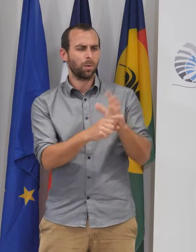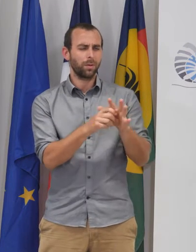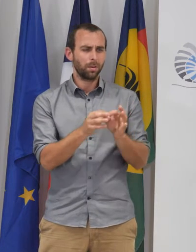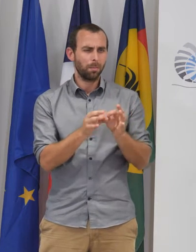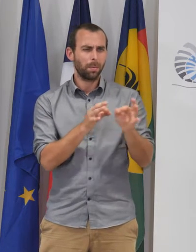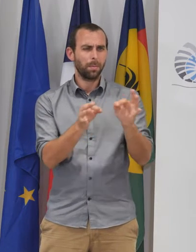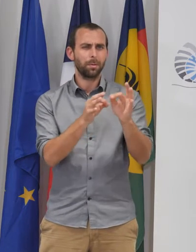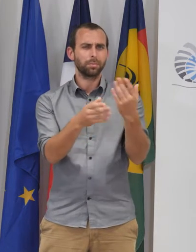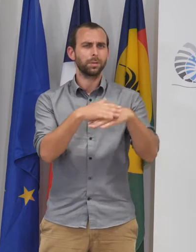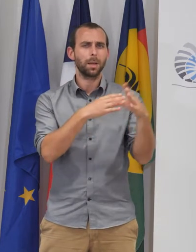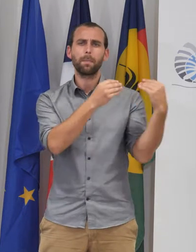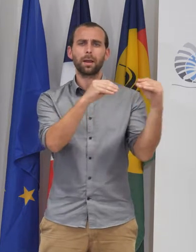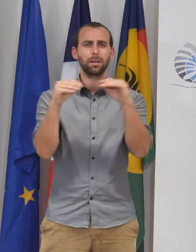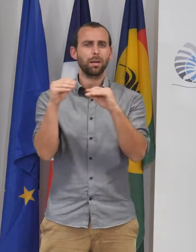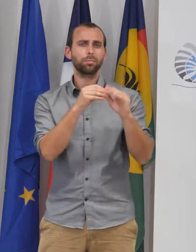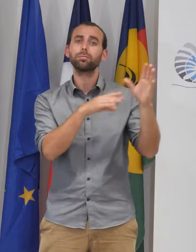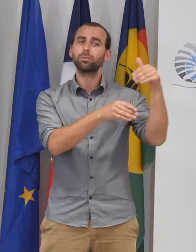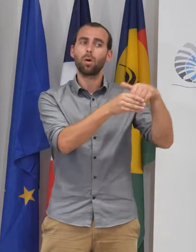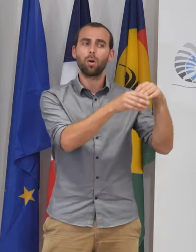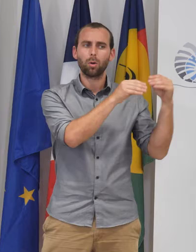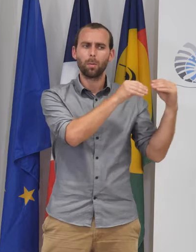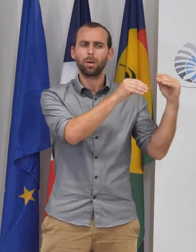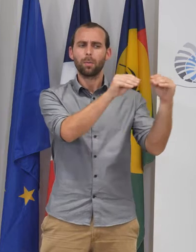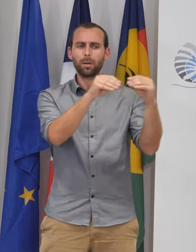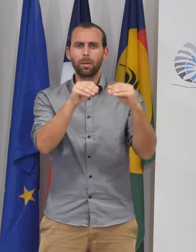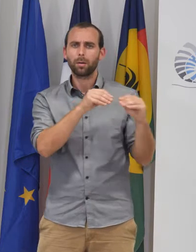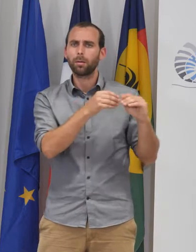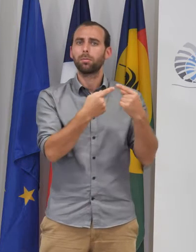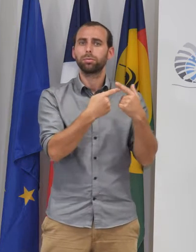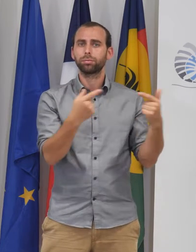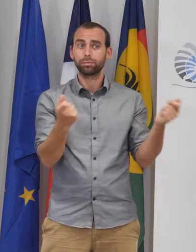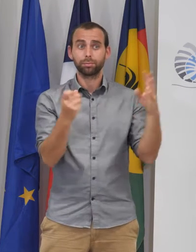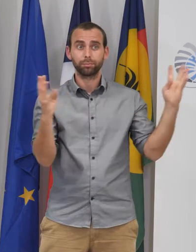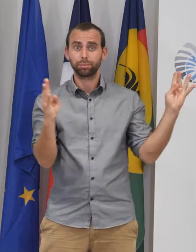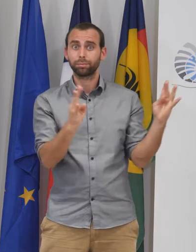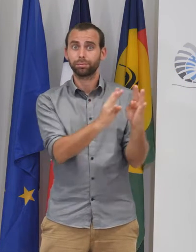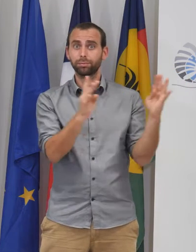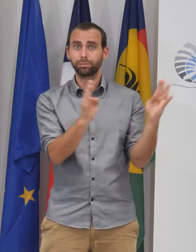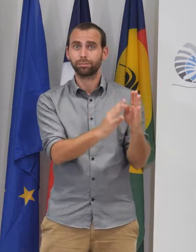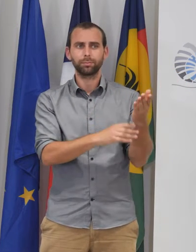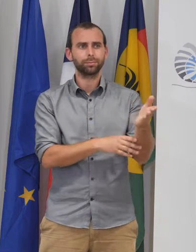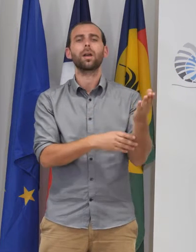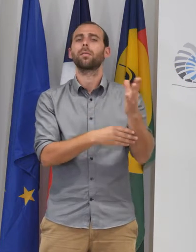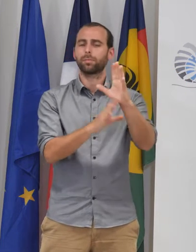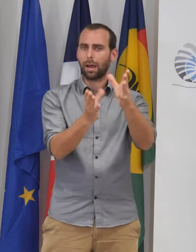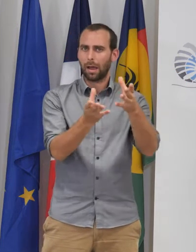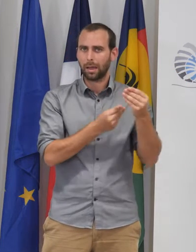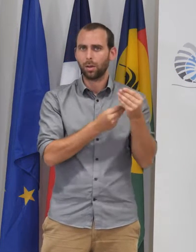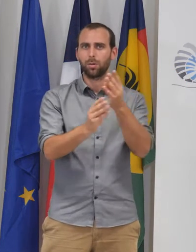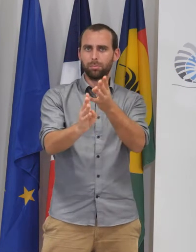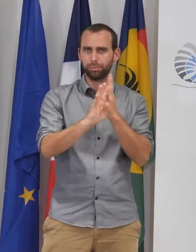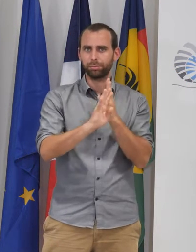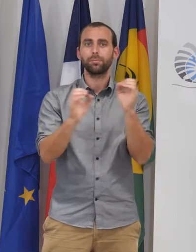magasins multicommerces. Dans ces unités, l'accueil du public y est autorisé